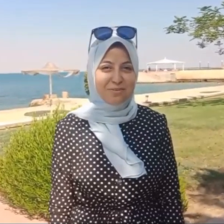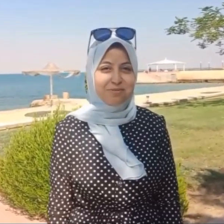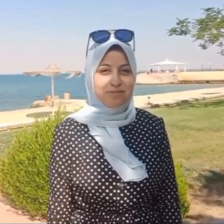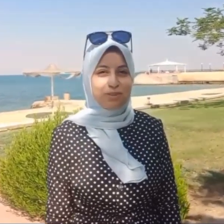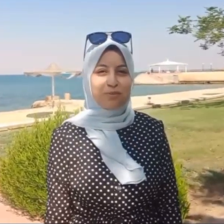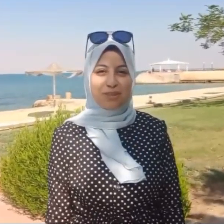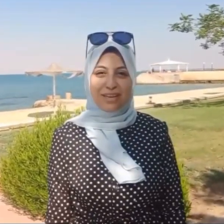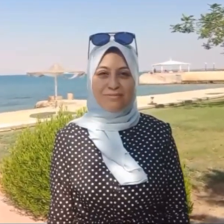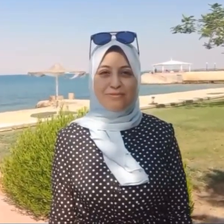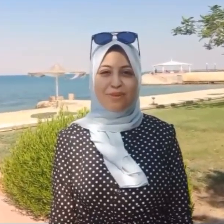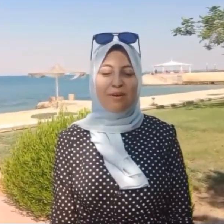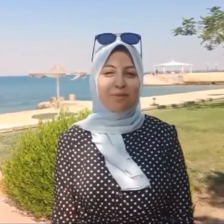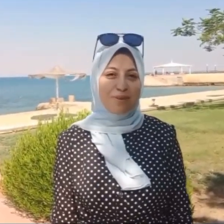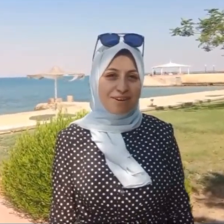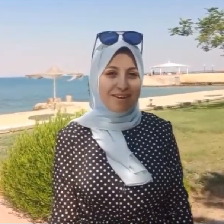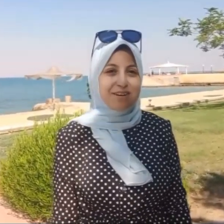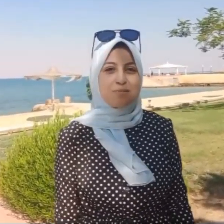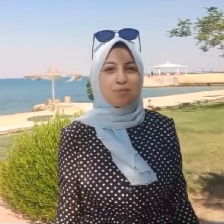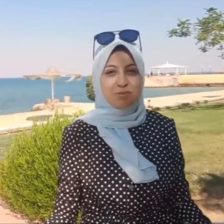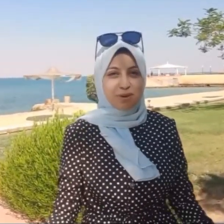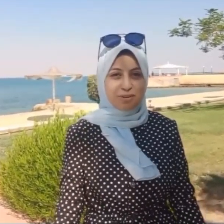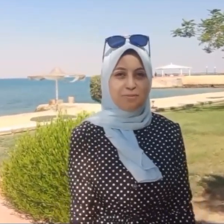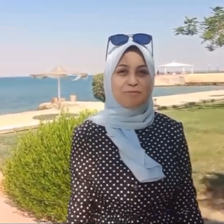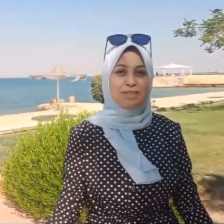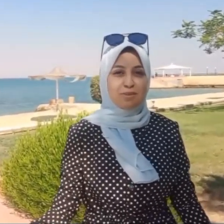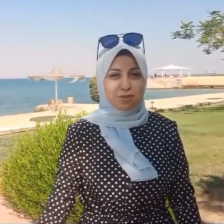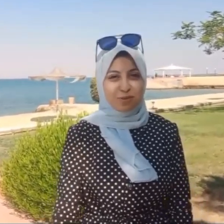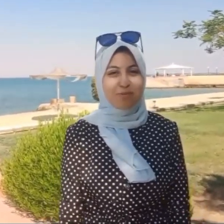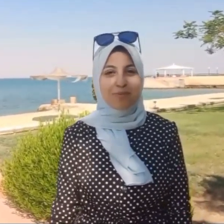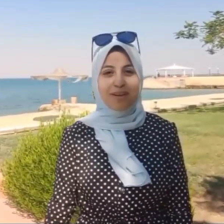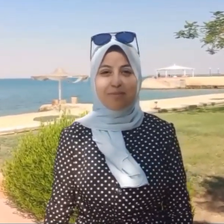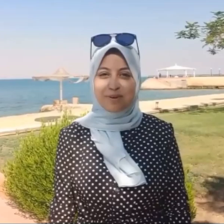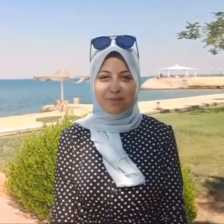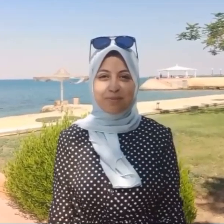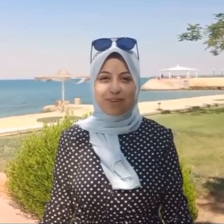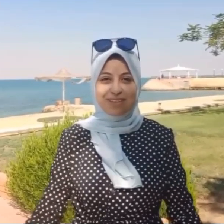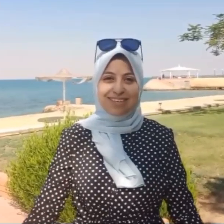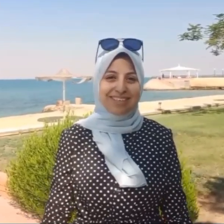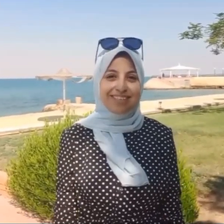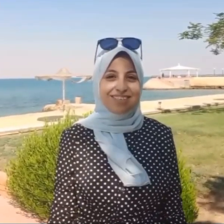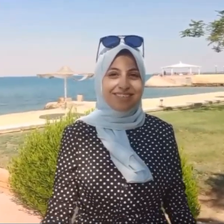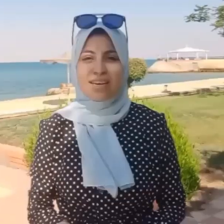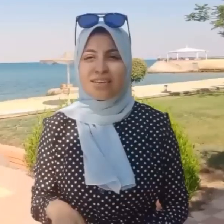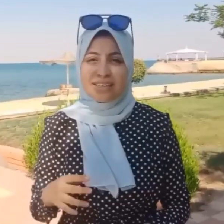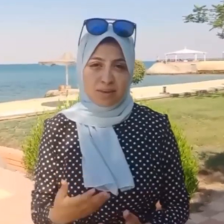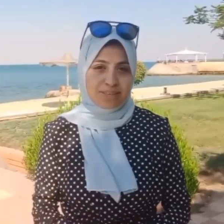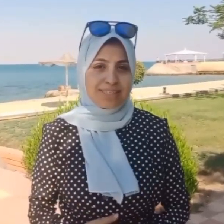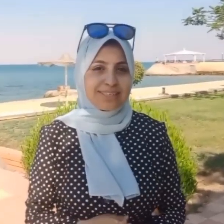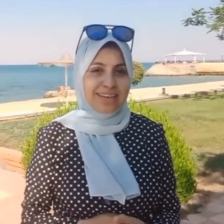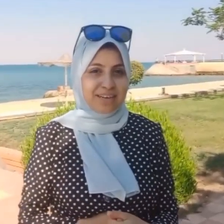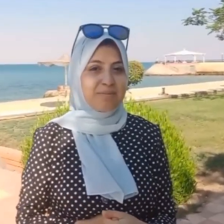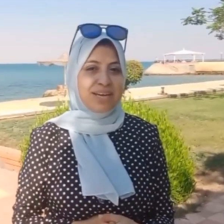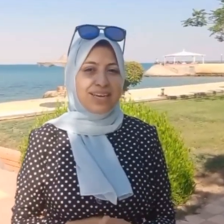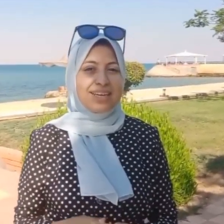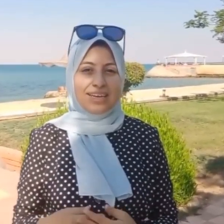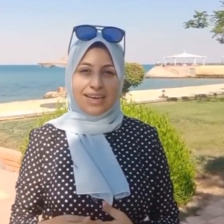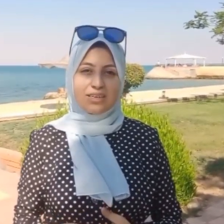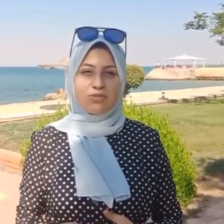عليكم في فيديو مختلف ولأول مرة، مش بخاطب فئة الصم، أنا بخاطب كل الناس دلوقتي. تخيل معايا إنك عايش في